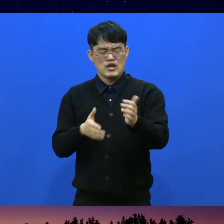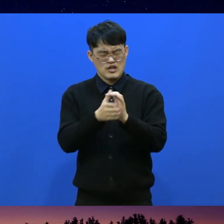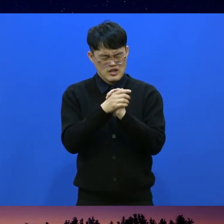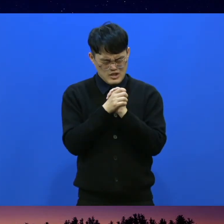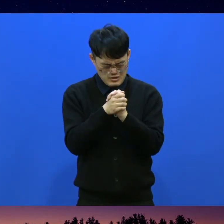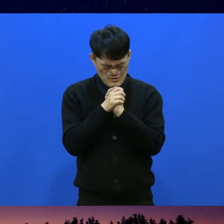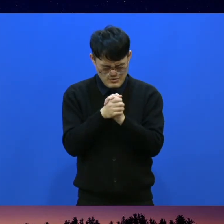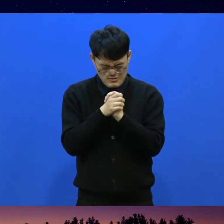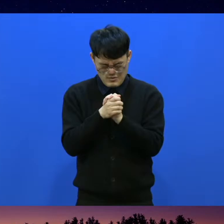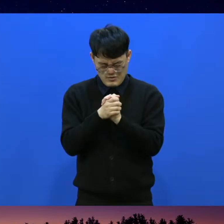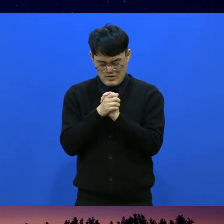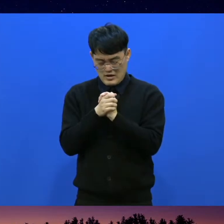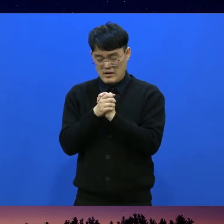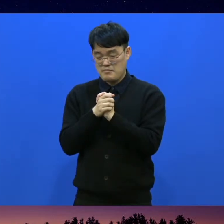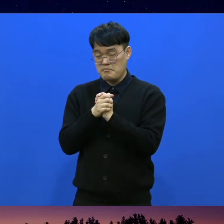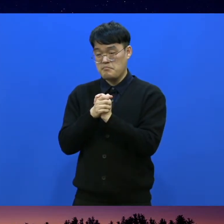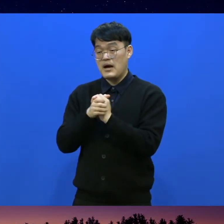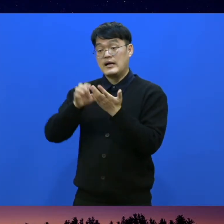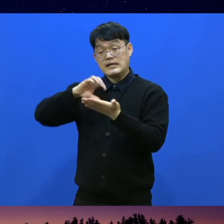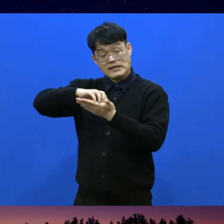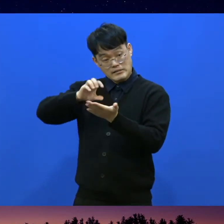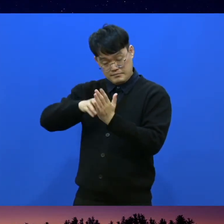거예요.